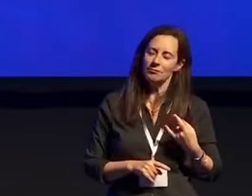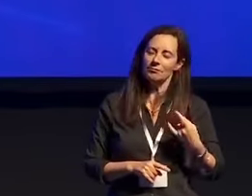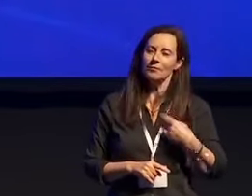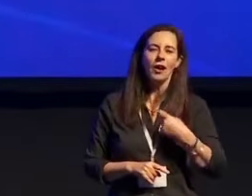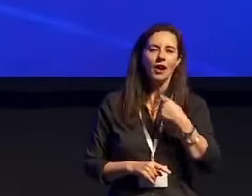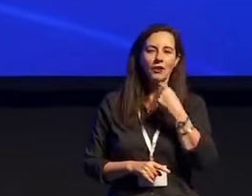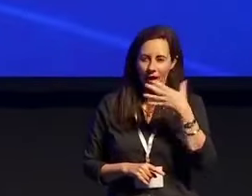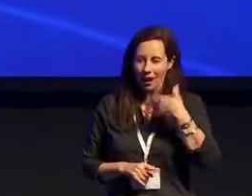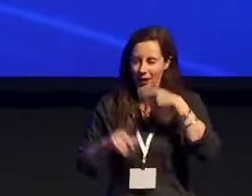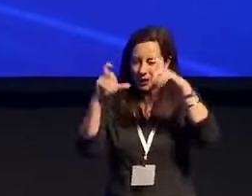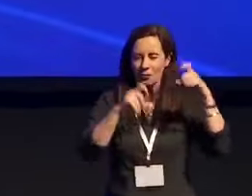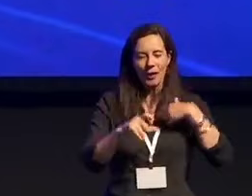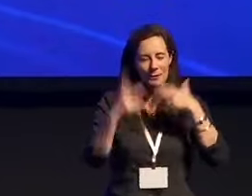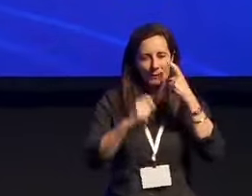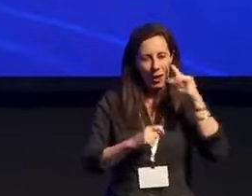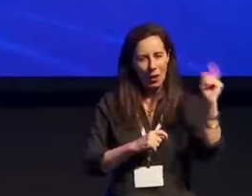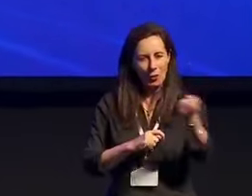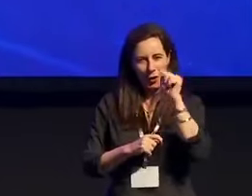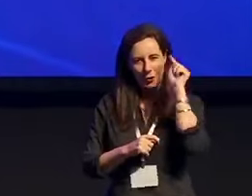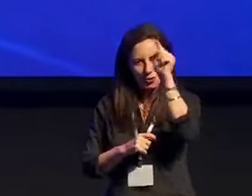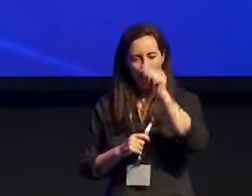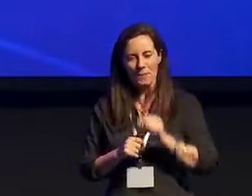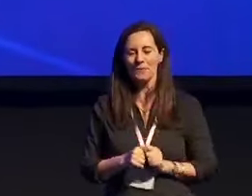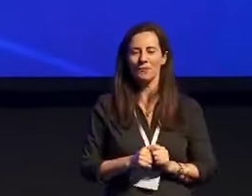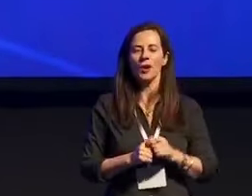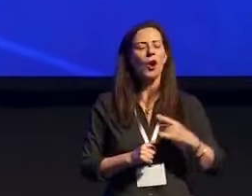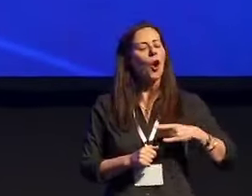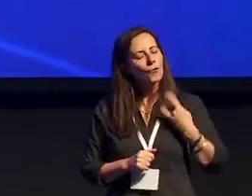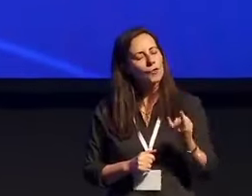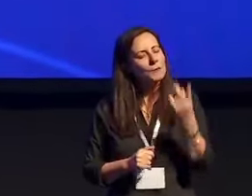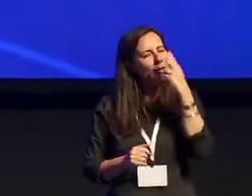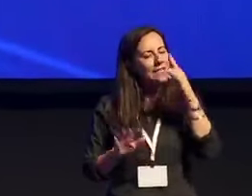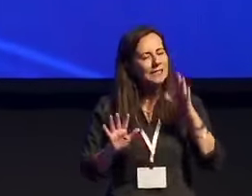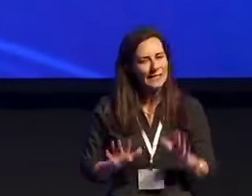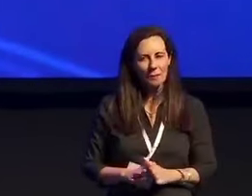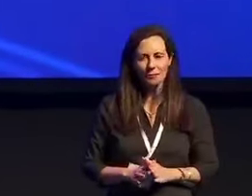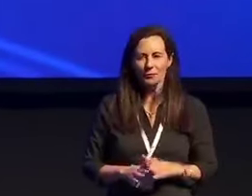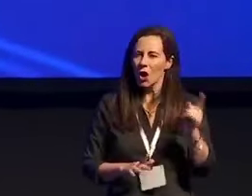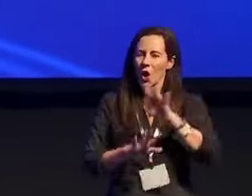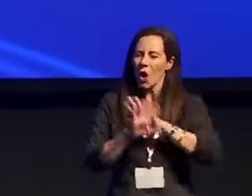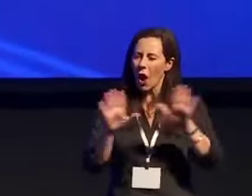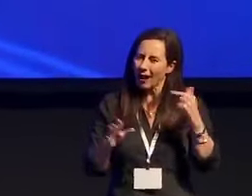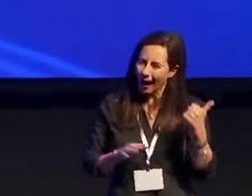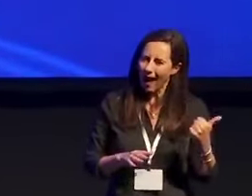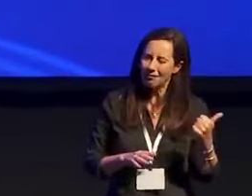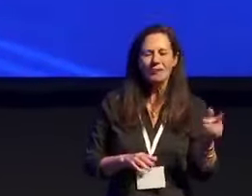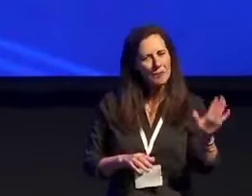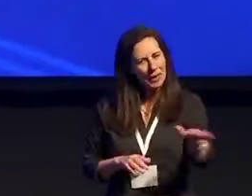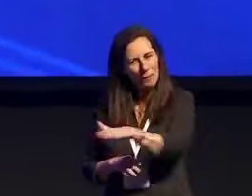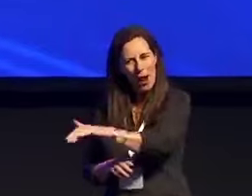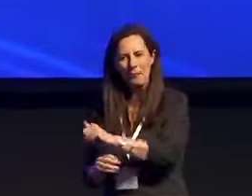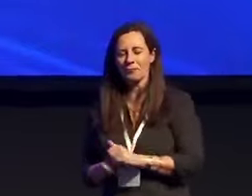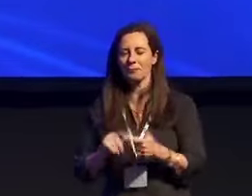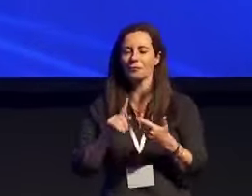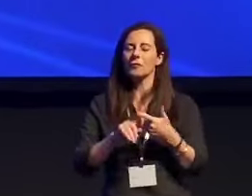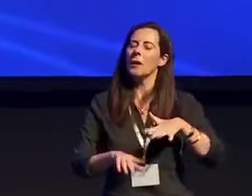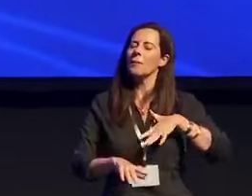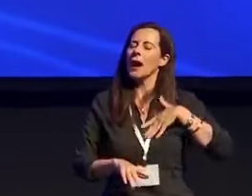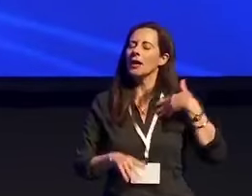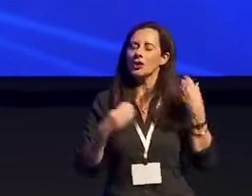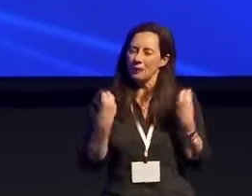עוברת אחר כך על הצילומים, אני מצפה לראות את כולכם שם, חווים, מתנסים, לא רק בהתנסות אחת, בכמה.